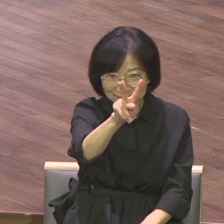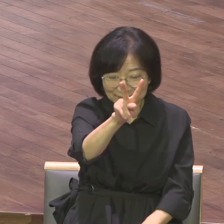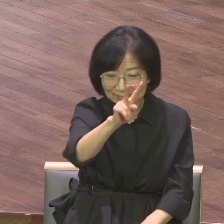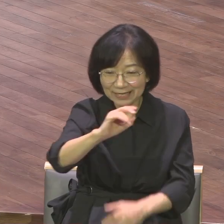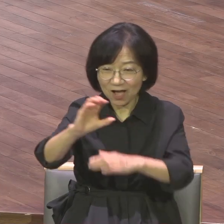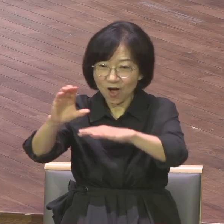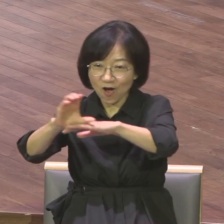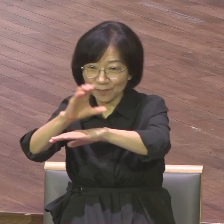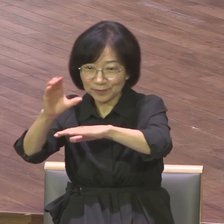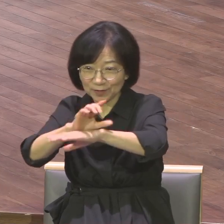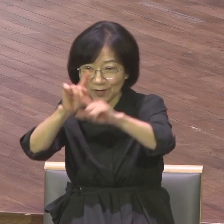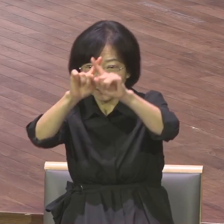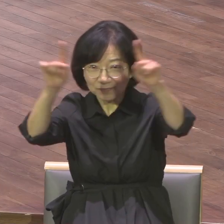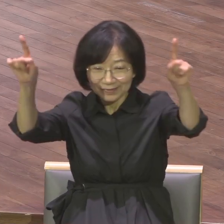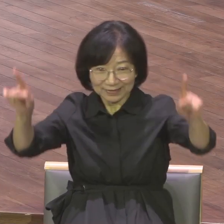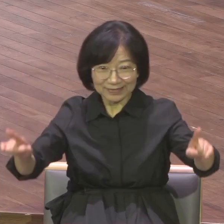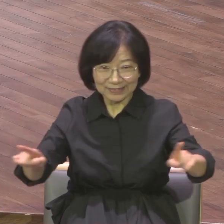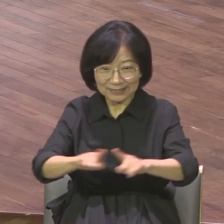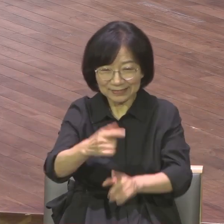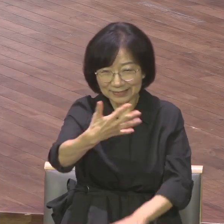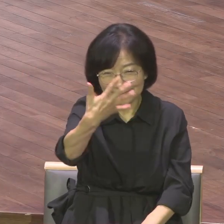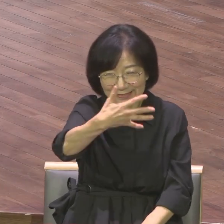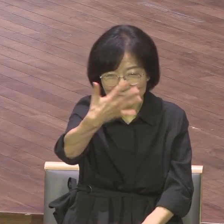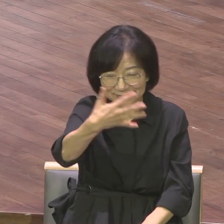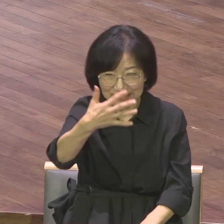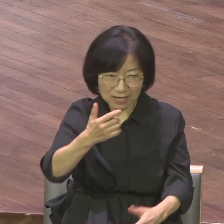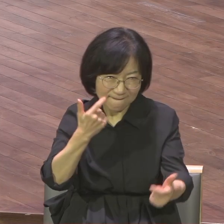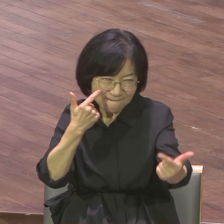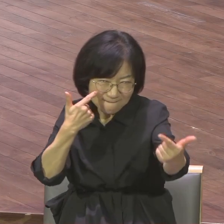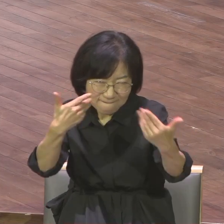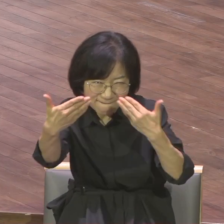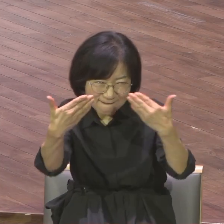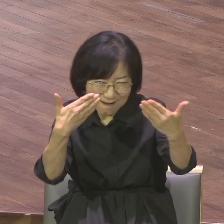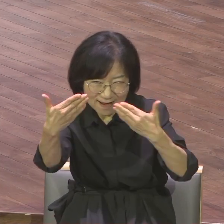디스플레이에서 나타나는 물체의 선명도,